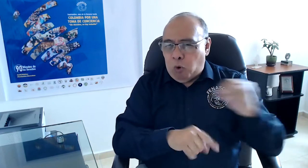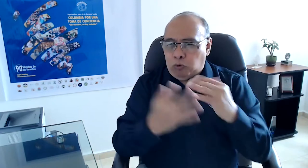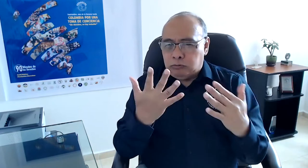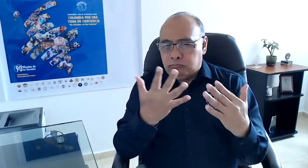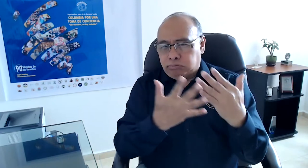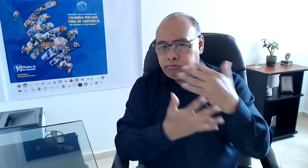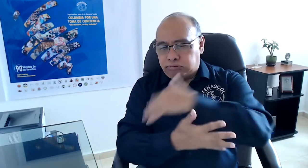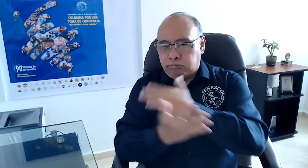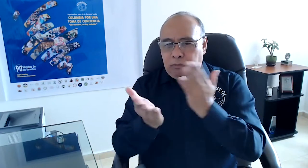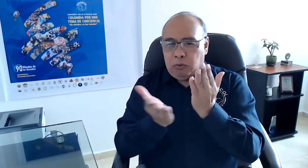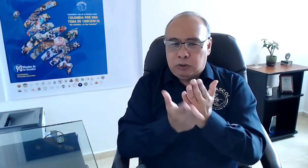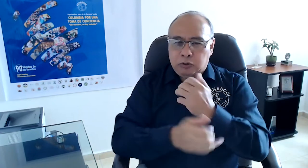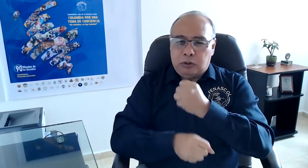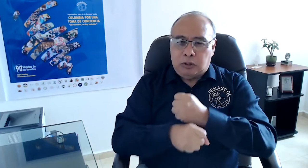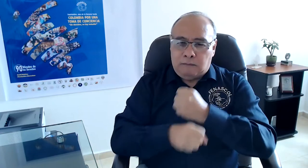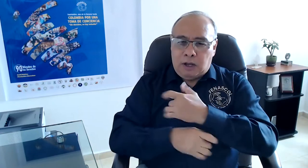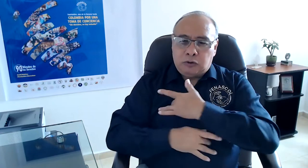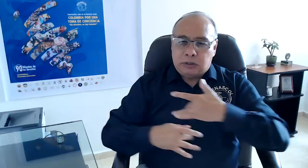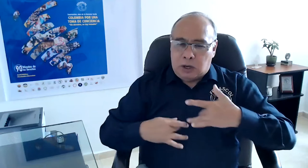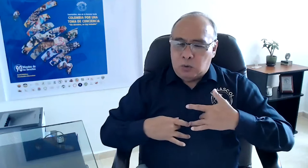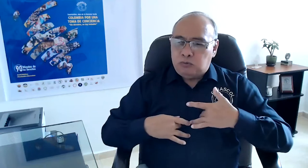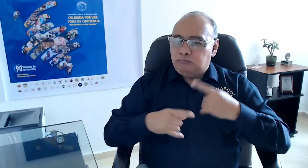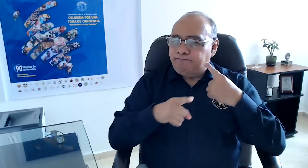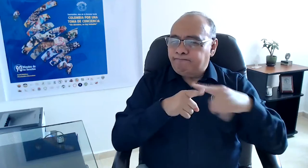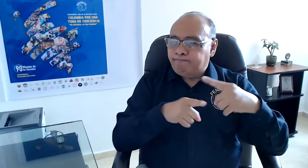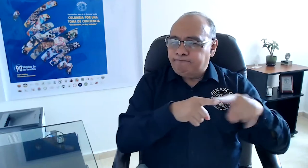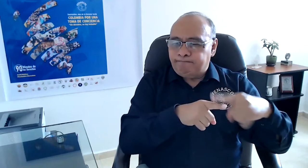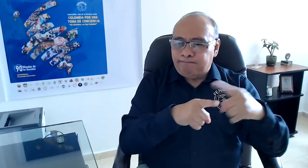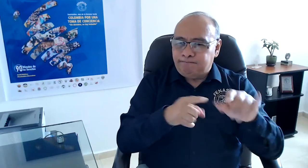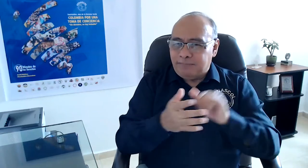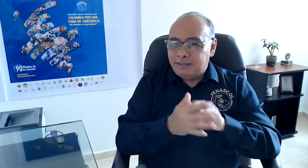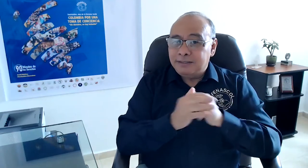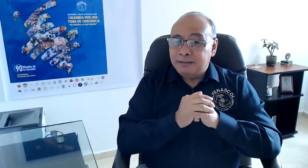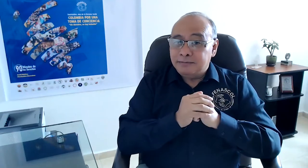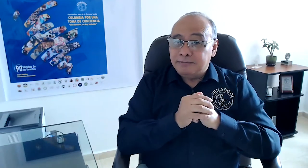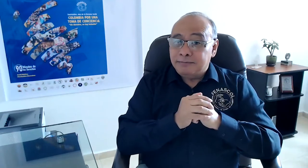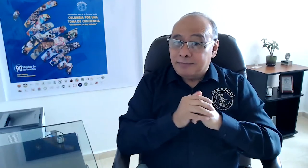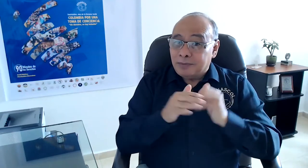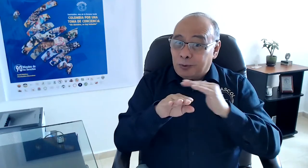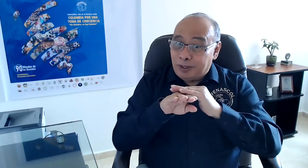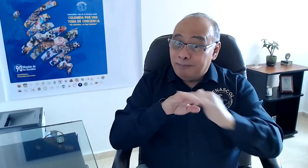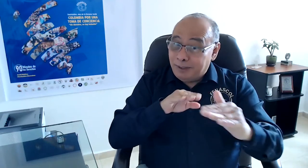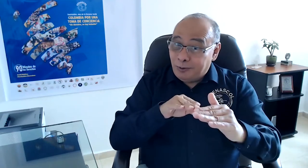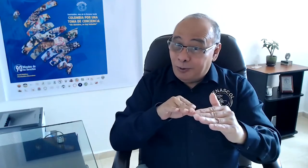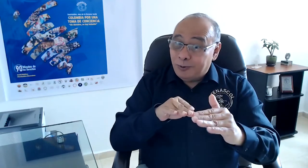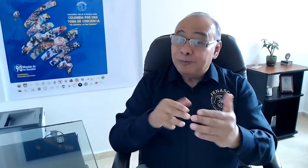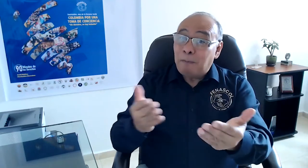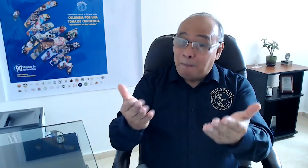como son derecho a la información y a la comunicación, derecho a la participación, a la educación, al trabajo,